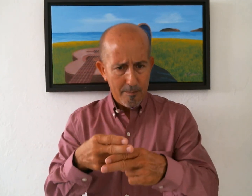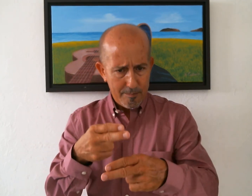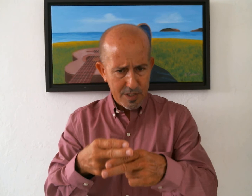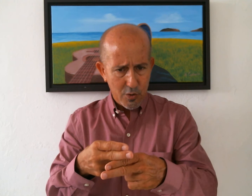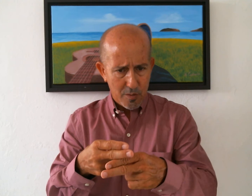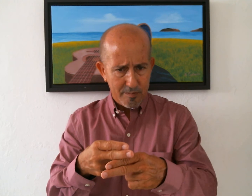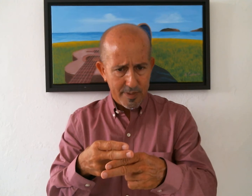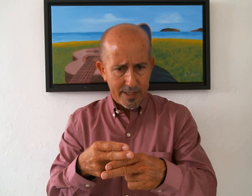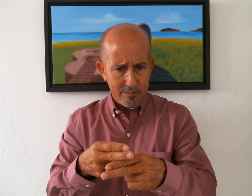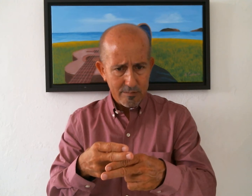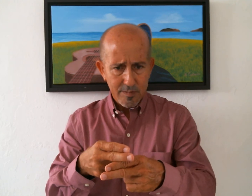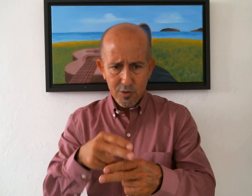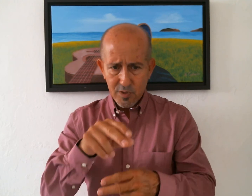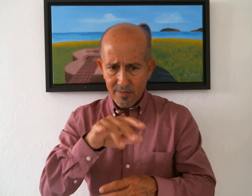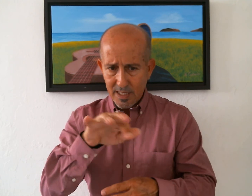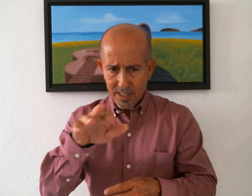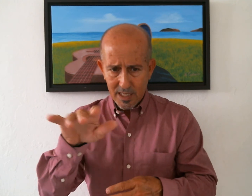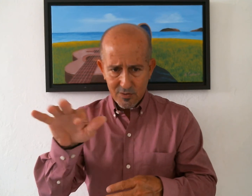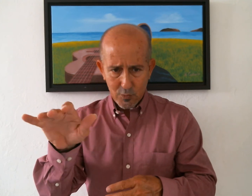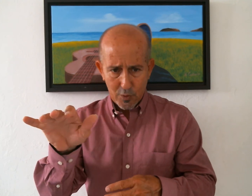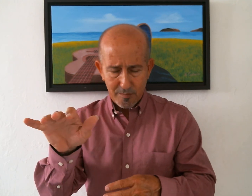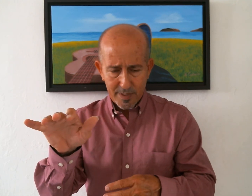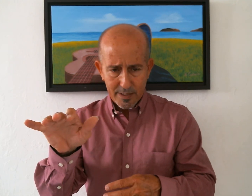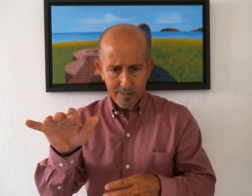Mi nombre. Y usted deletrea su nombre.